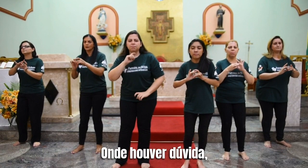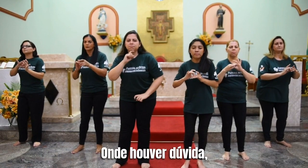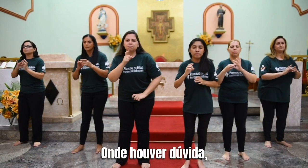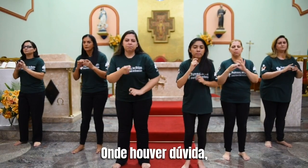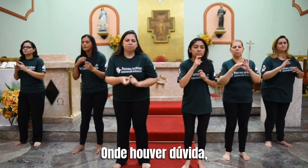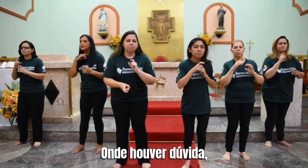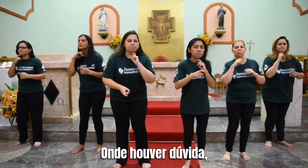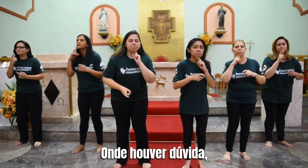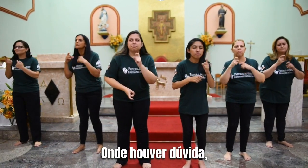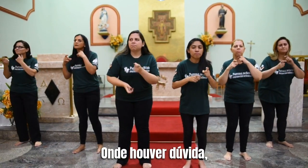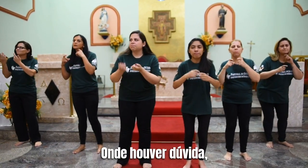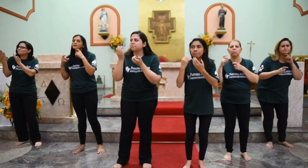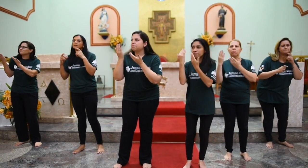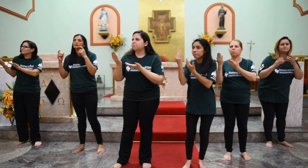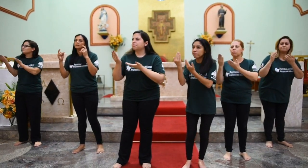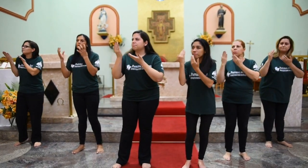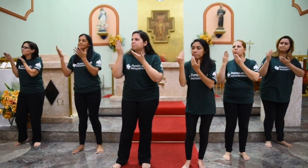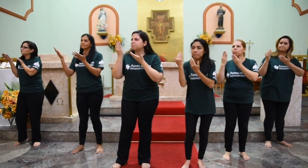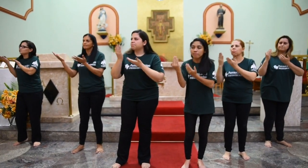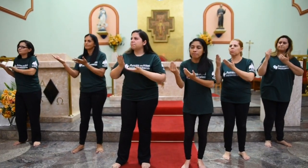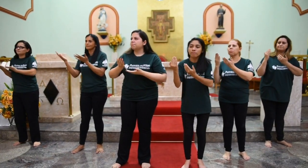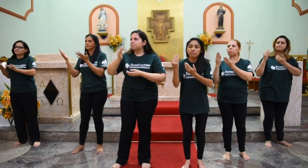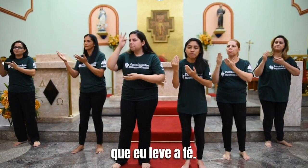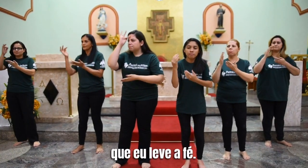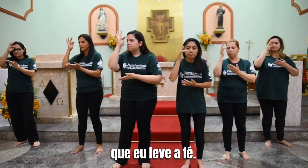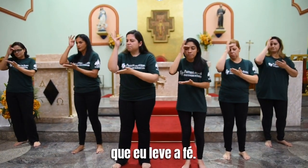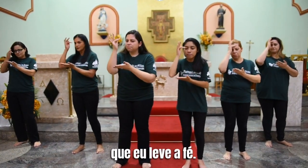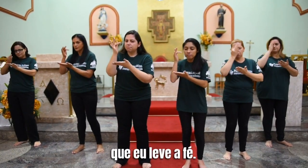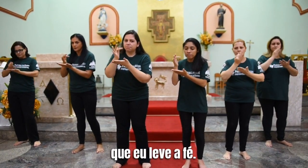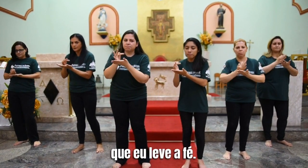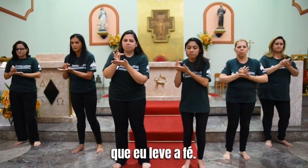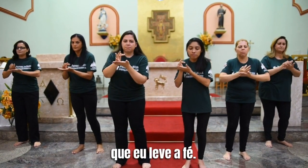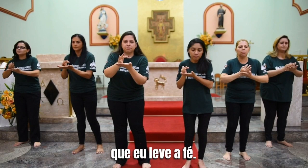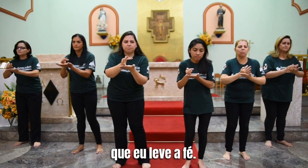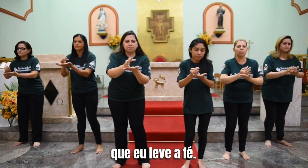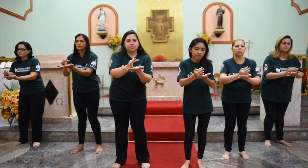Onde houver dúvidas, que eu leve a fé.